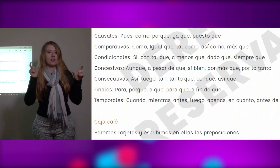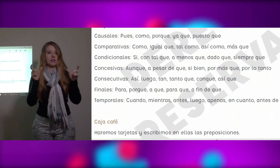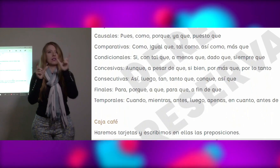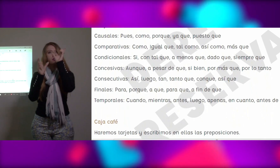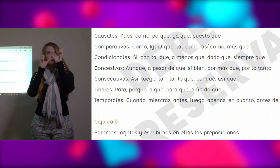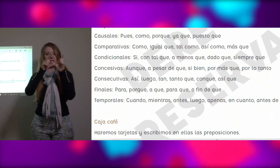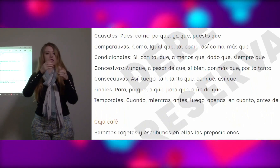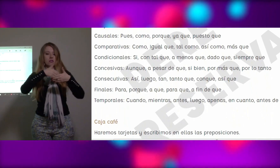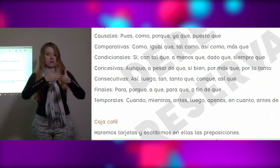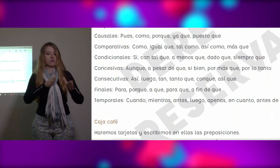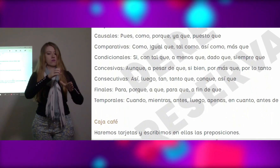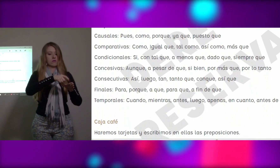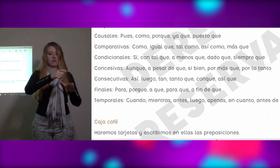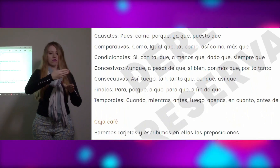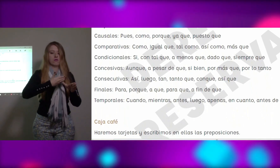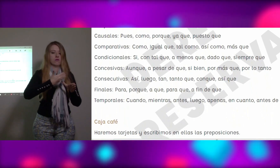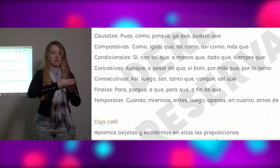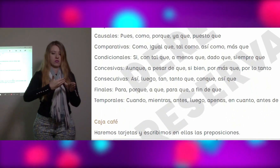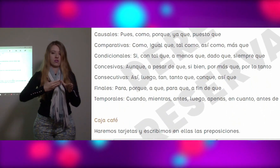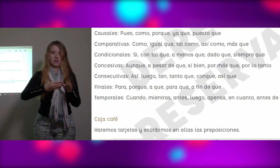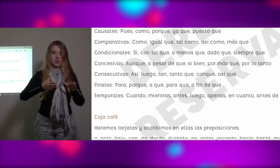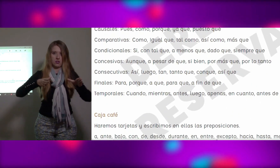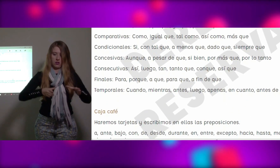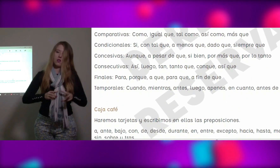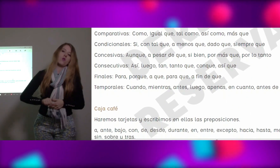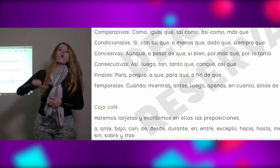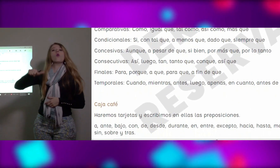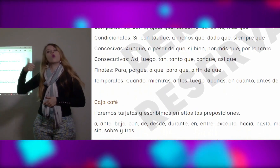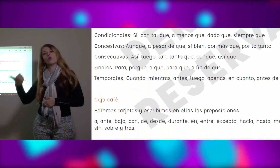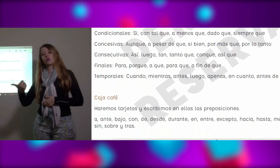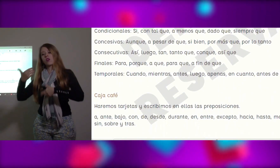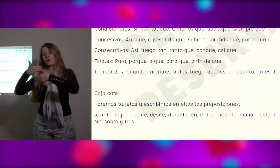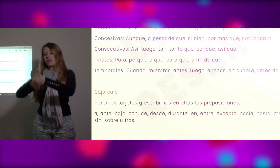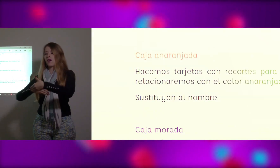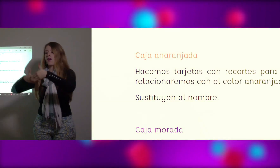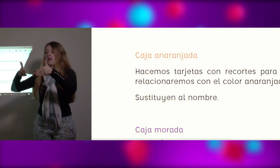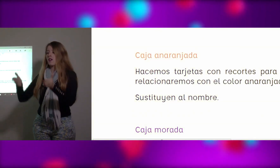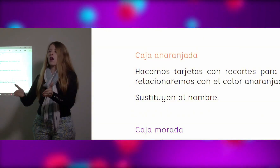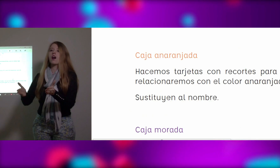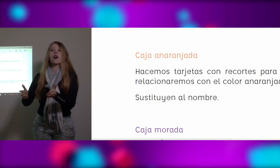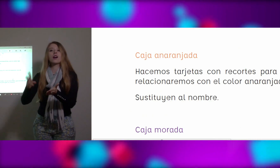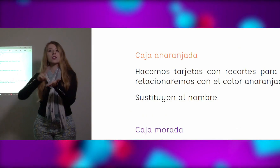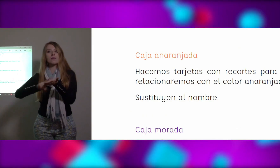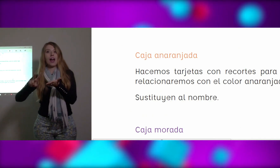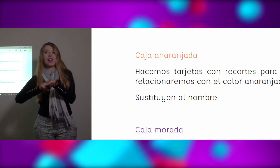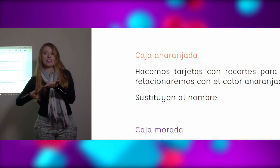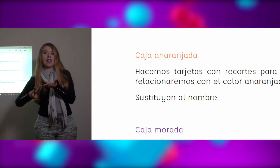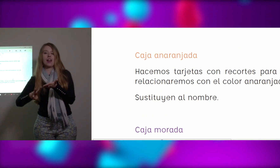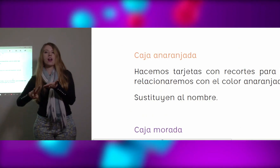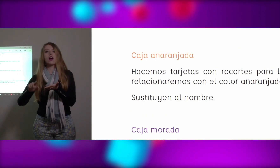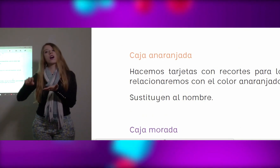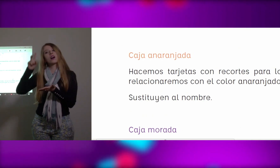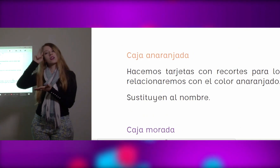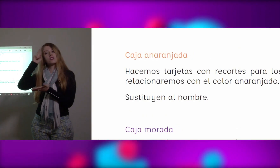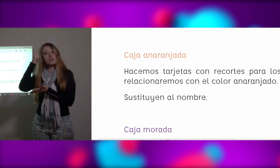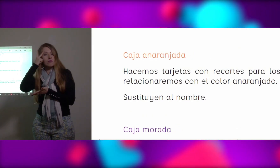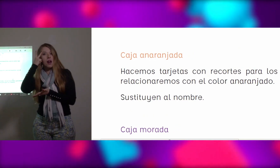lugares. Y ahí van colocándose. Y van otras cajas de otros